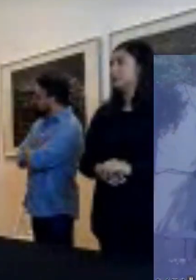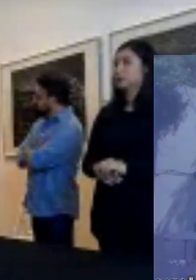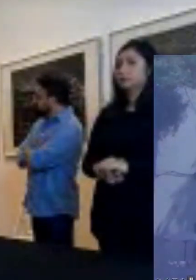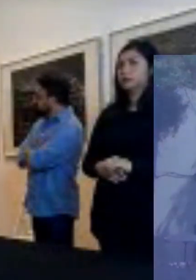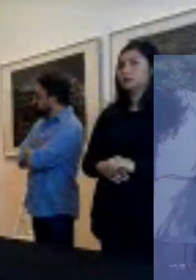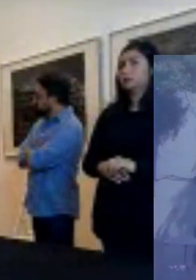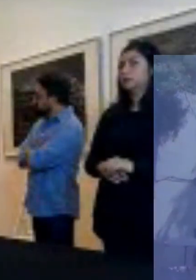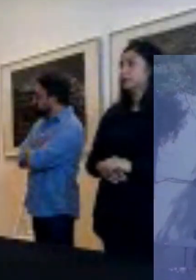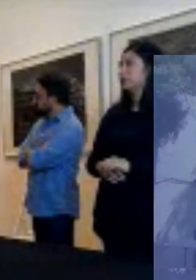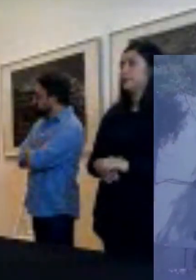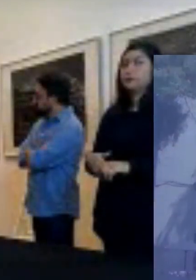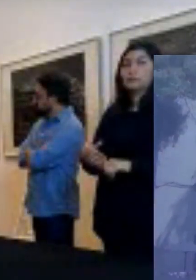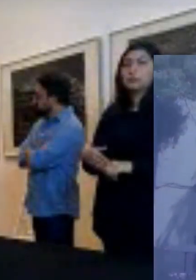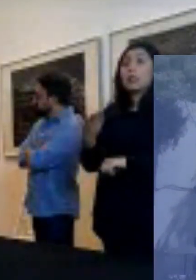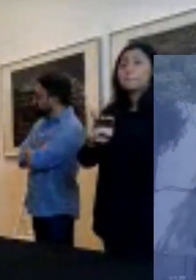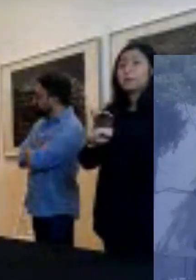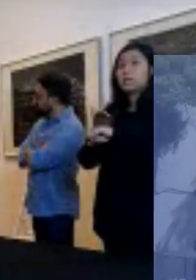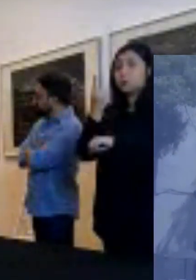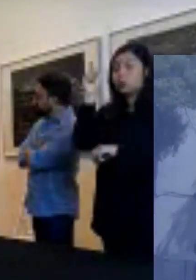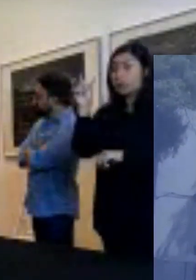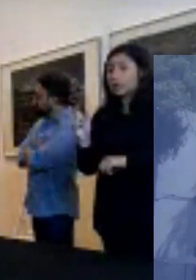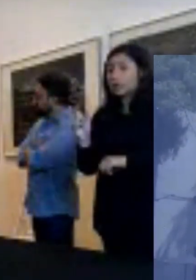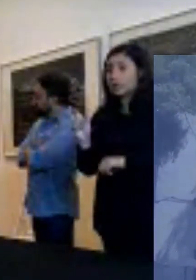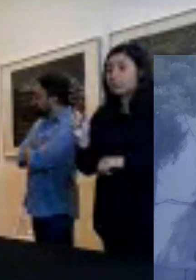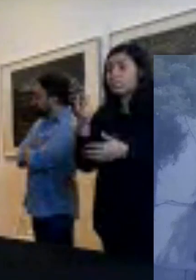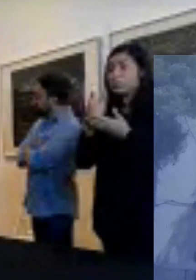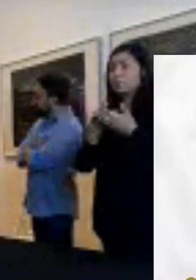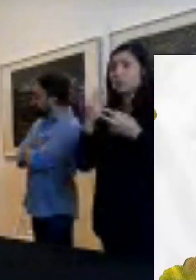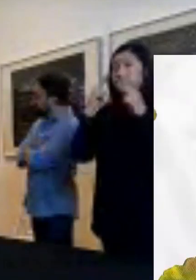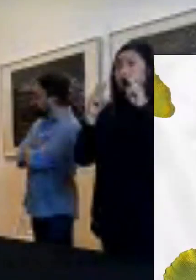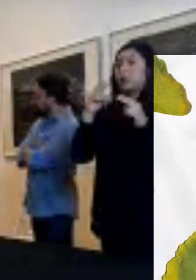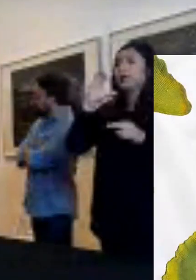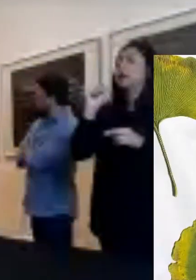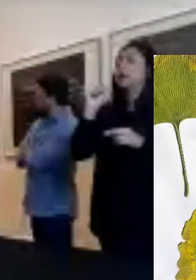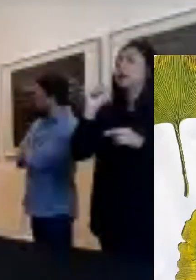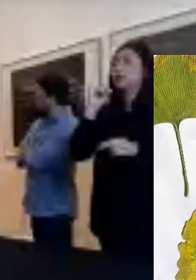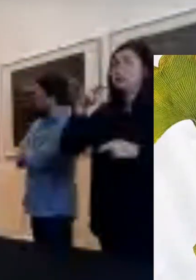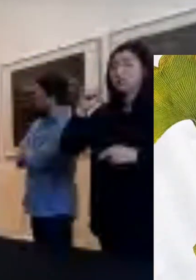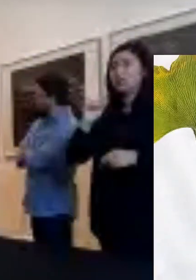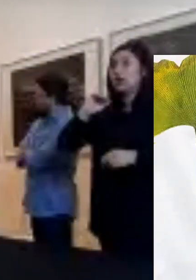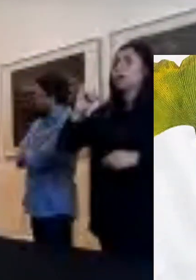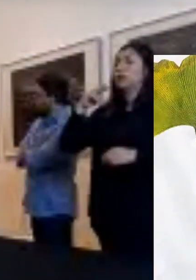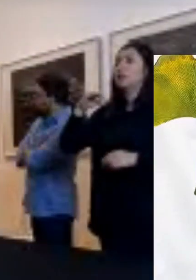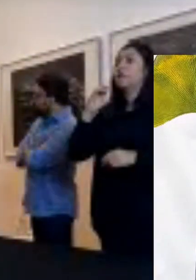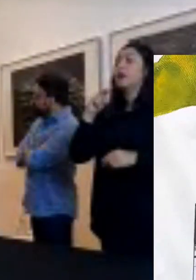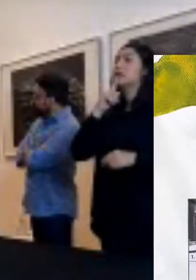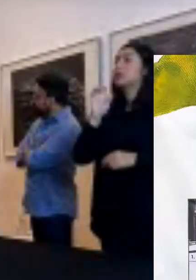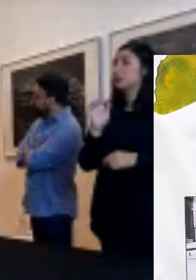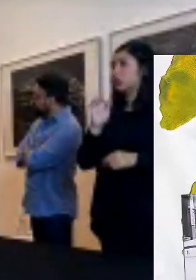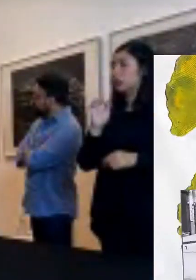Se le pidió a un artista visual, Catalina Infante, que de alguna manera plasmó en